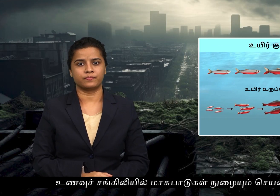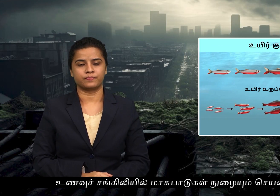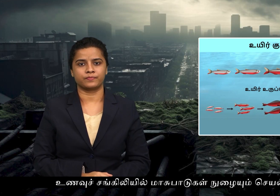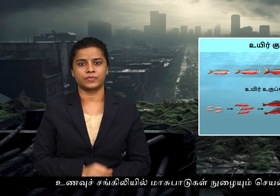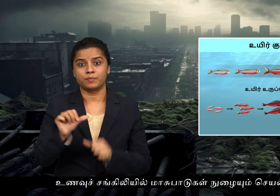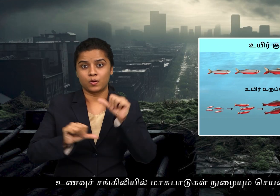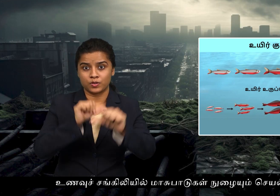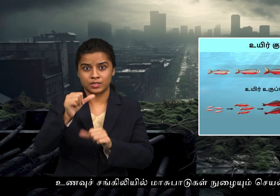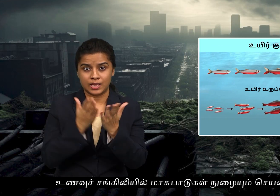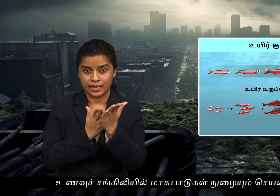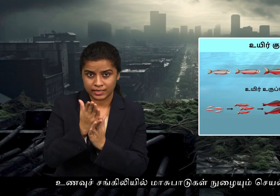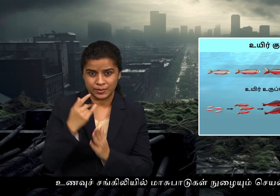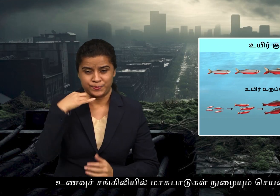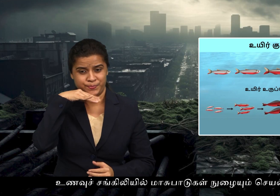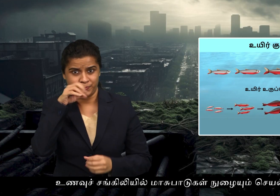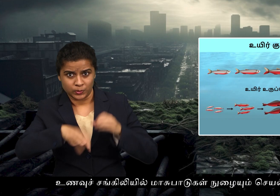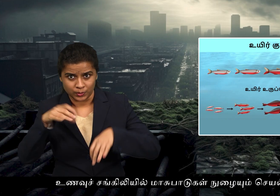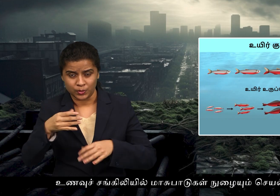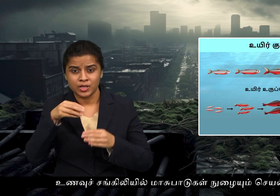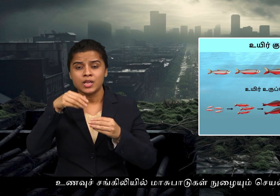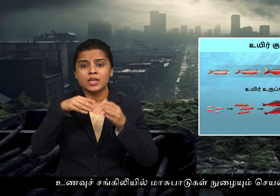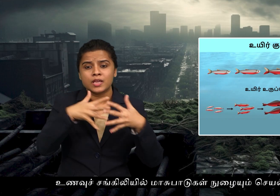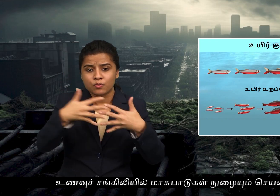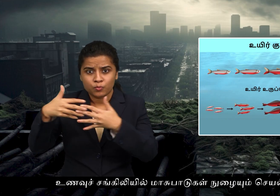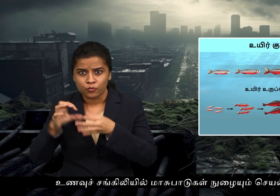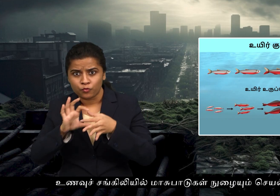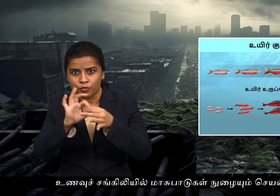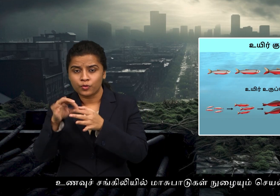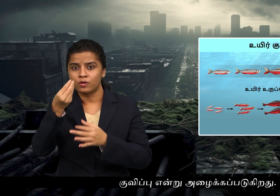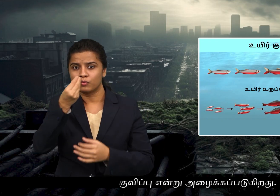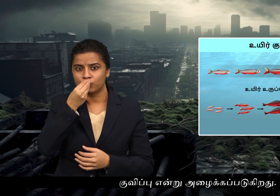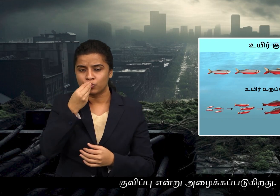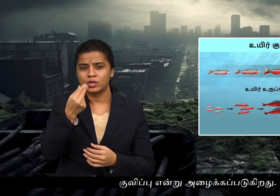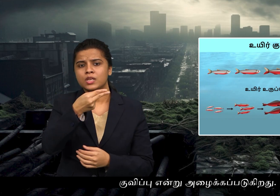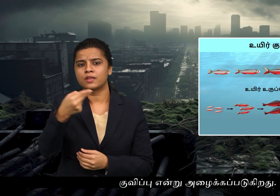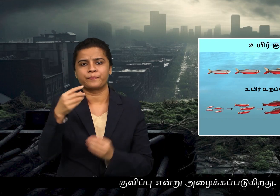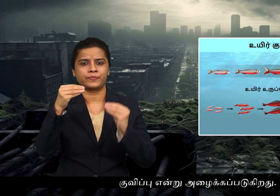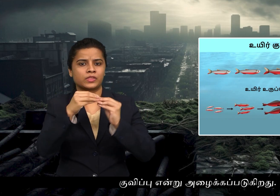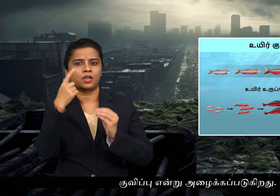உணவு சங்கிலியில் மாசுபாடுகள் நுழையும் செயல்முறை உயிர்க்குவிப்பு என்று அழைக்கப்படுகிறது.